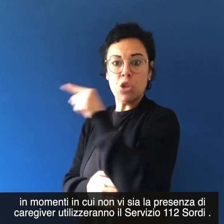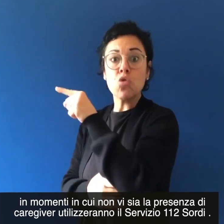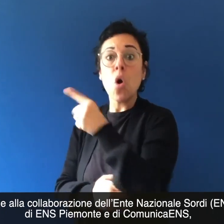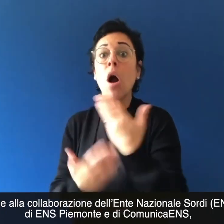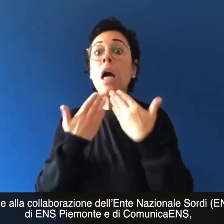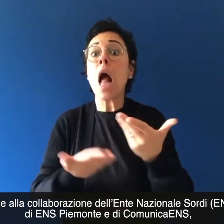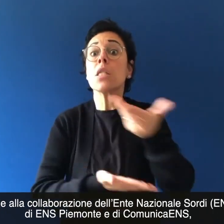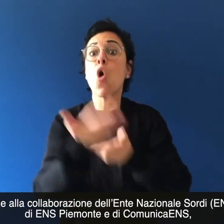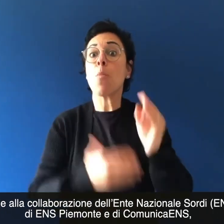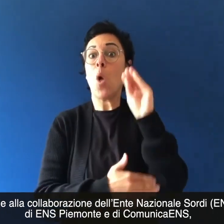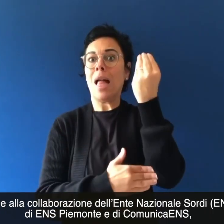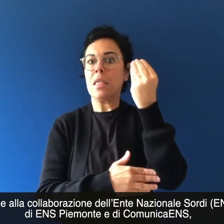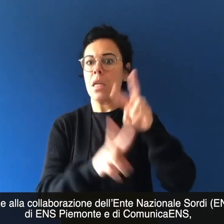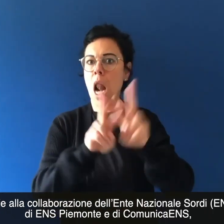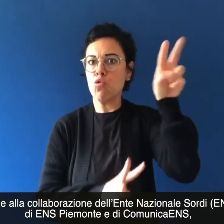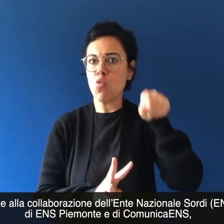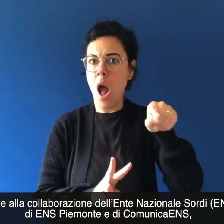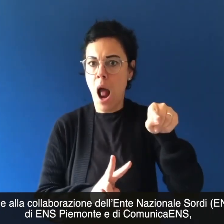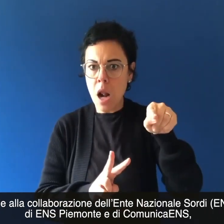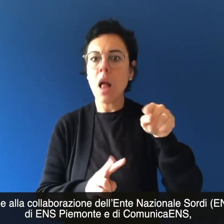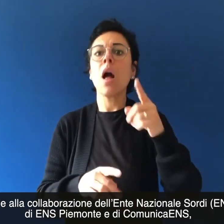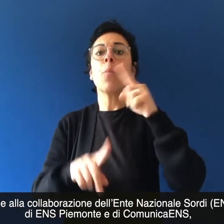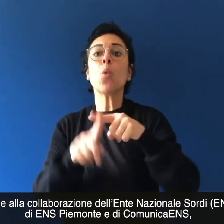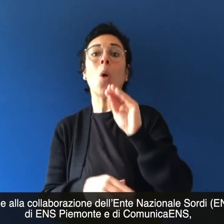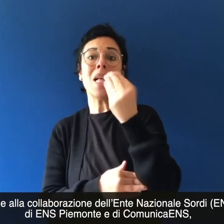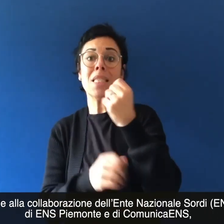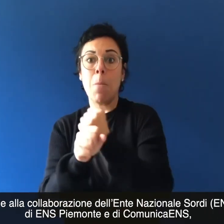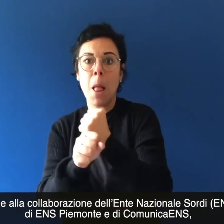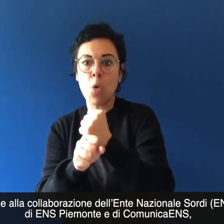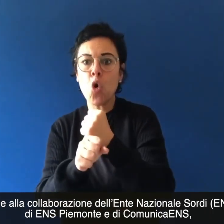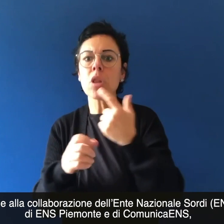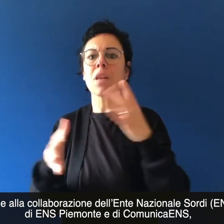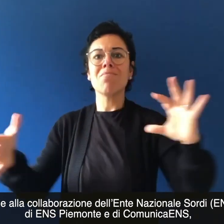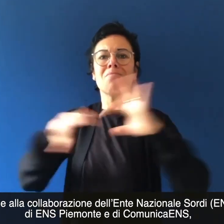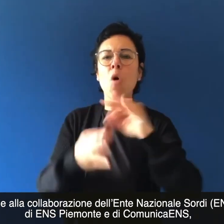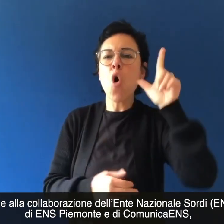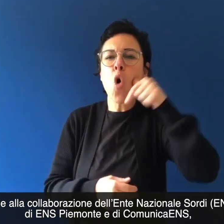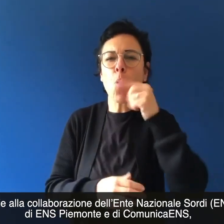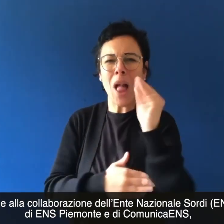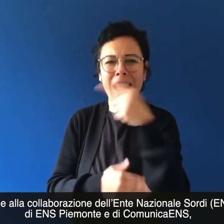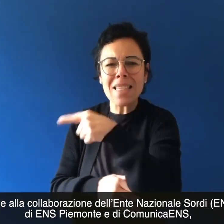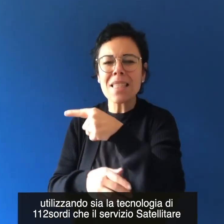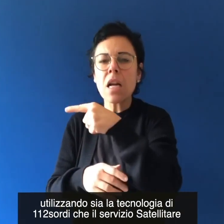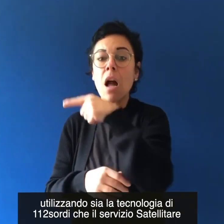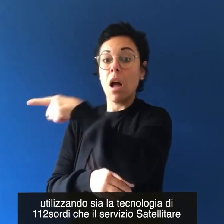Grazie alla collaborazione dell'ente nazionale sordi, di ENS Piemonte e di Comunica ENS, utilizzando